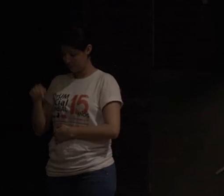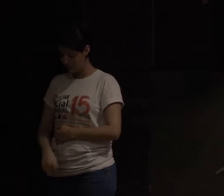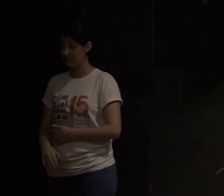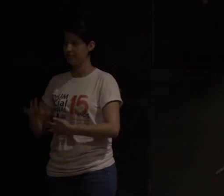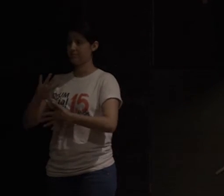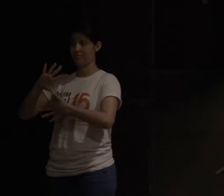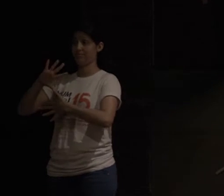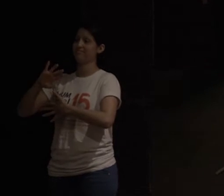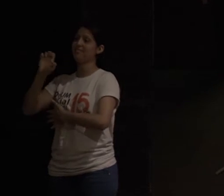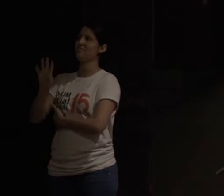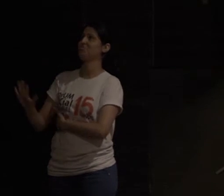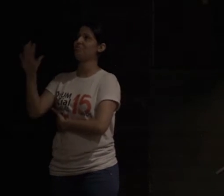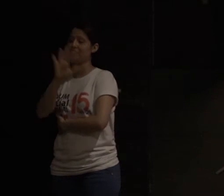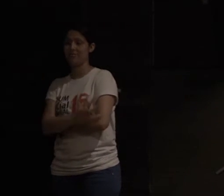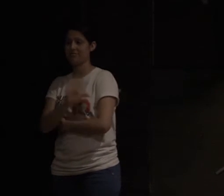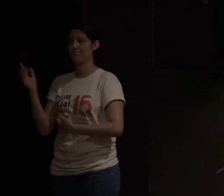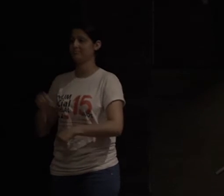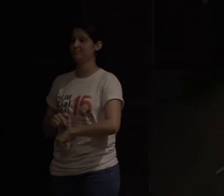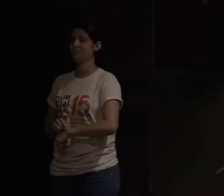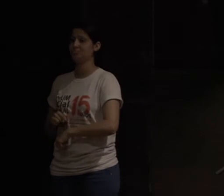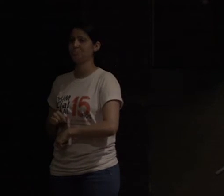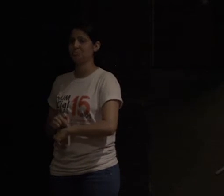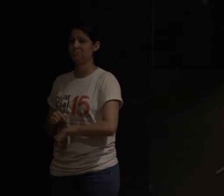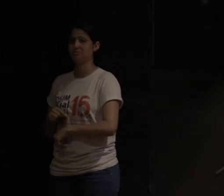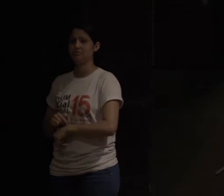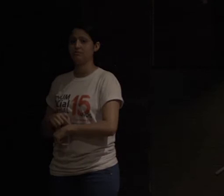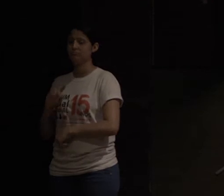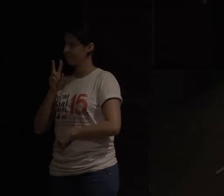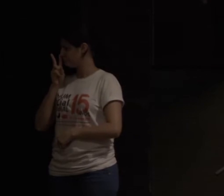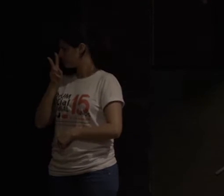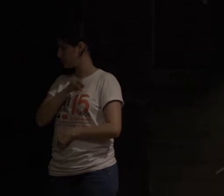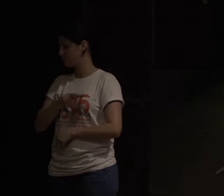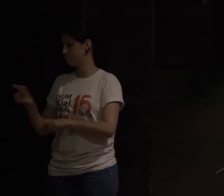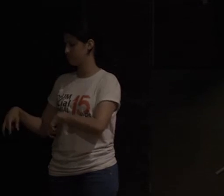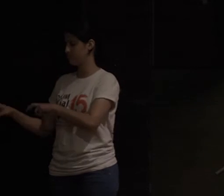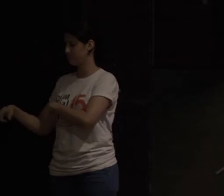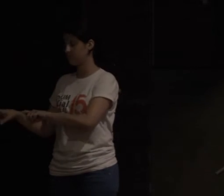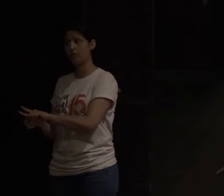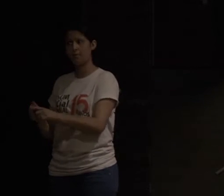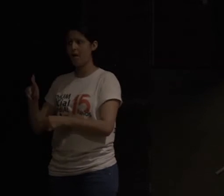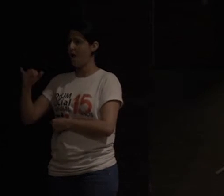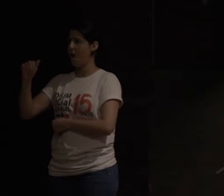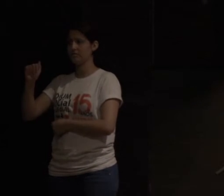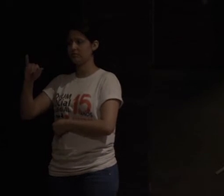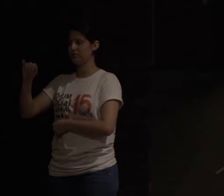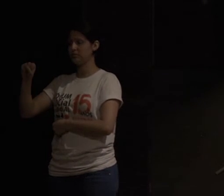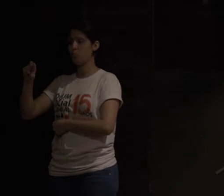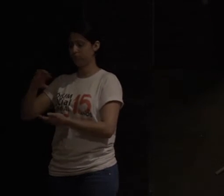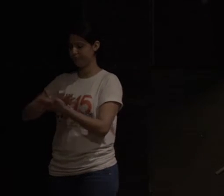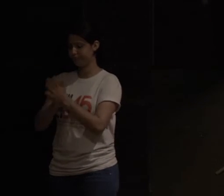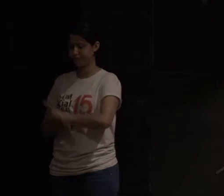Europa, num momento de intensificação do colonialismo, do racismo e da